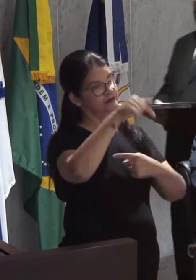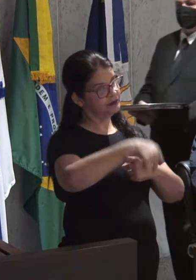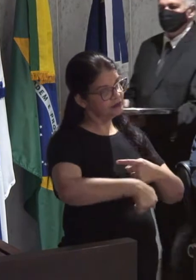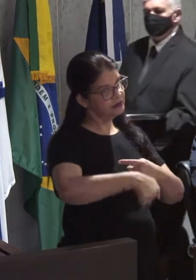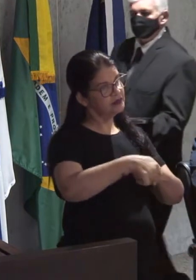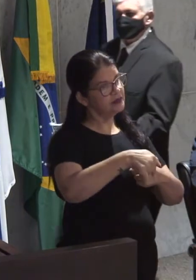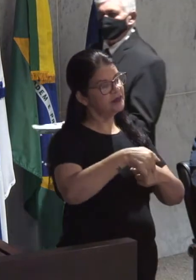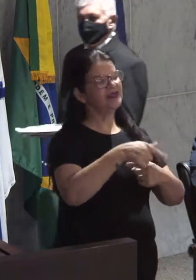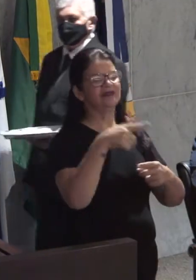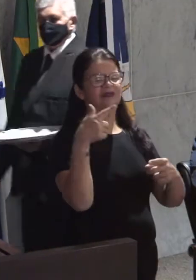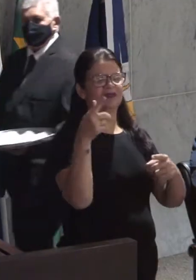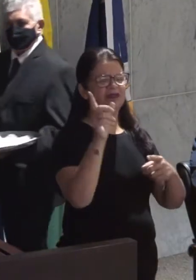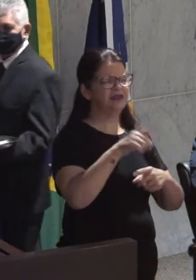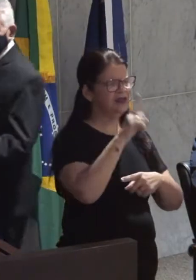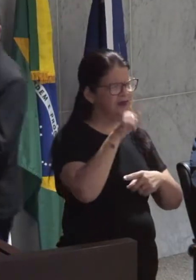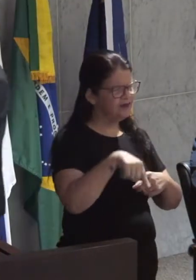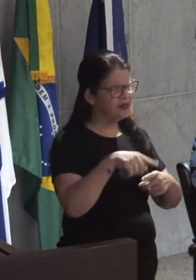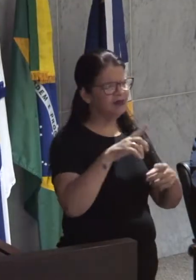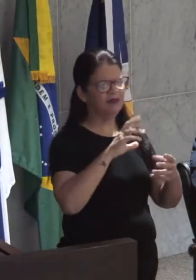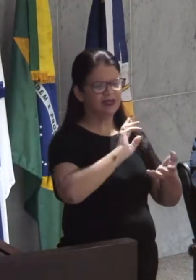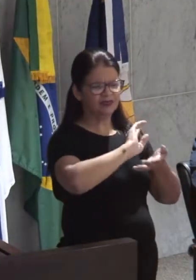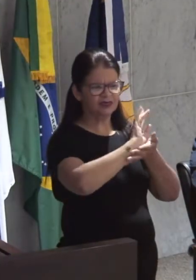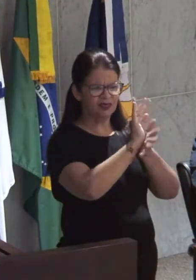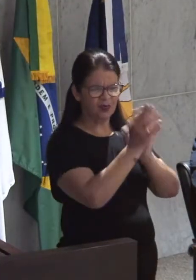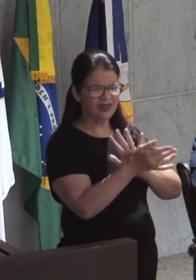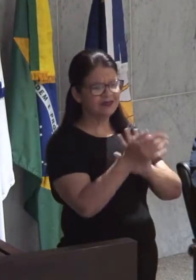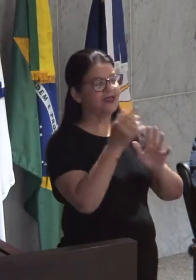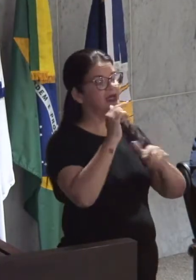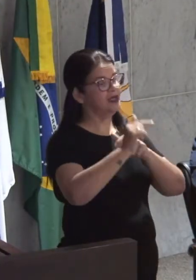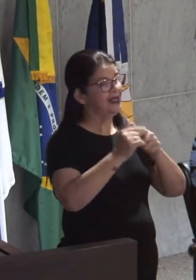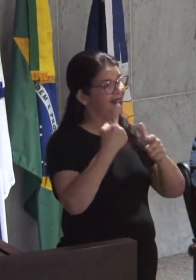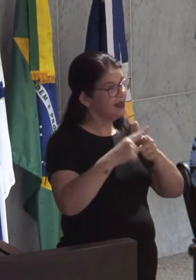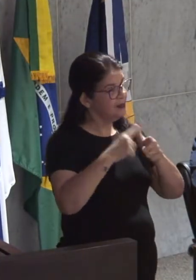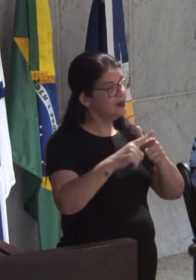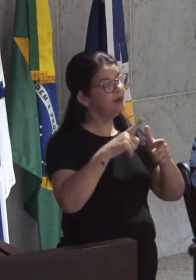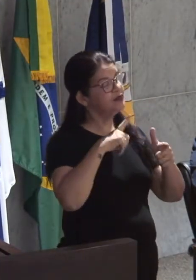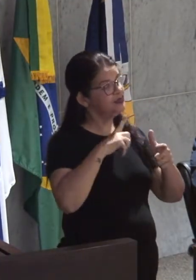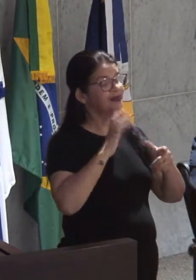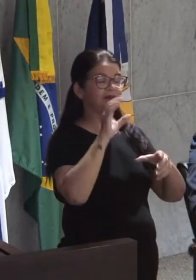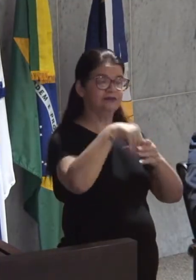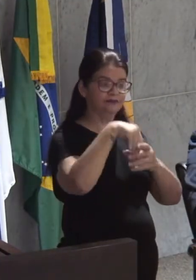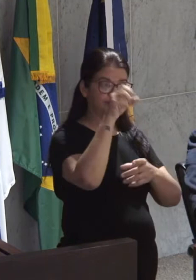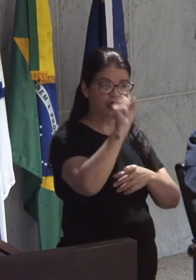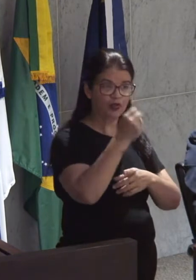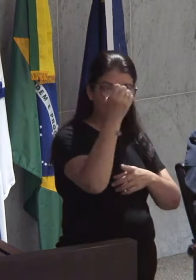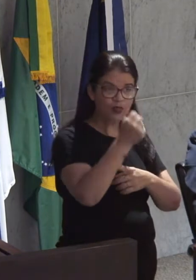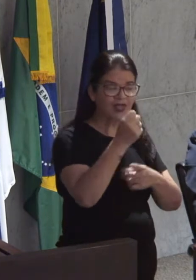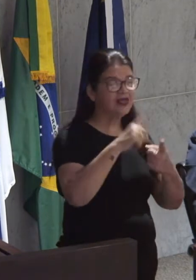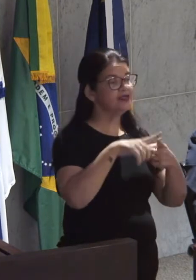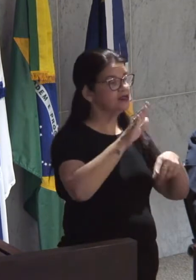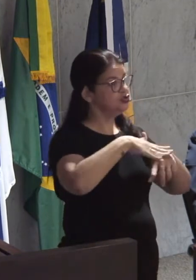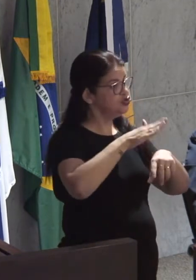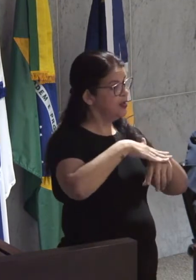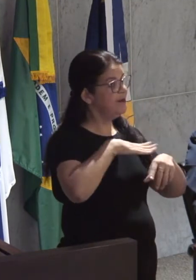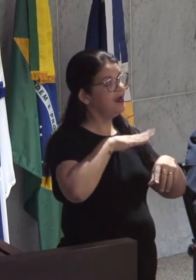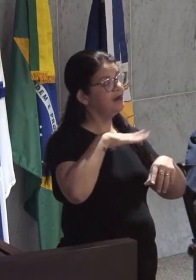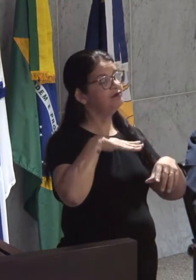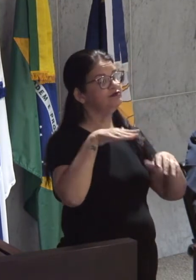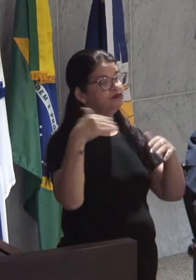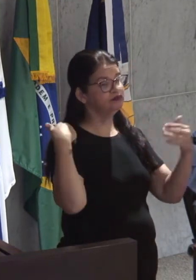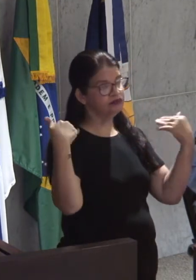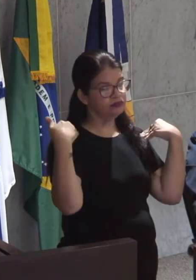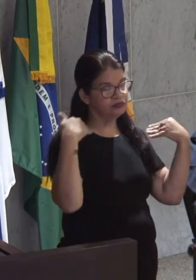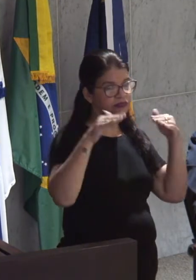de indeferimentos, de uma série de problemas que vive hoje o INSS. Então, nós vamos chamar e convocar